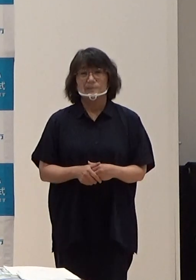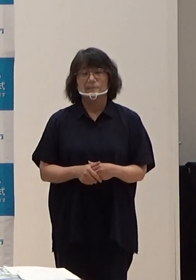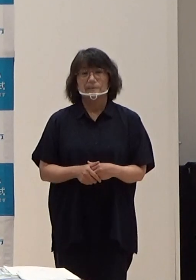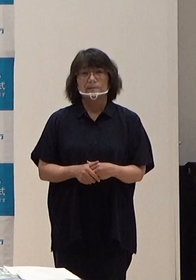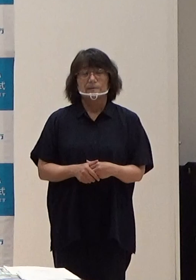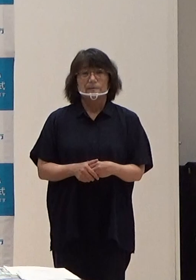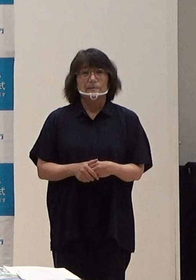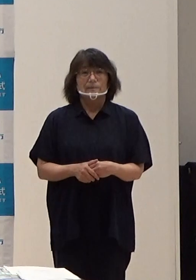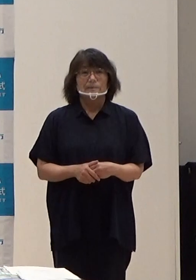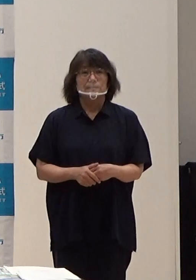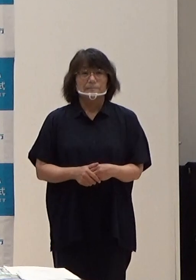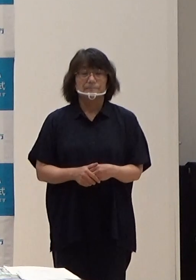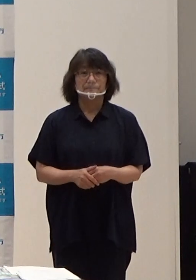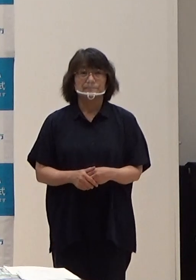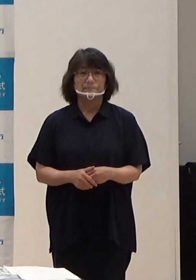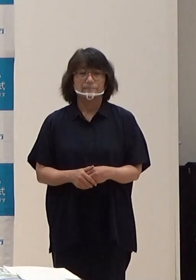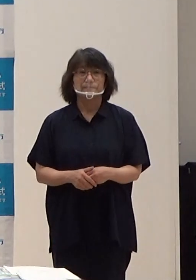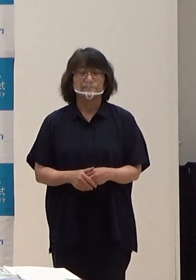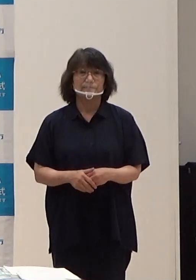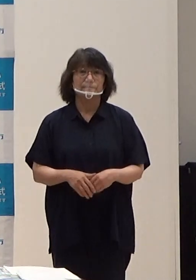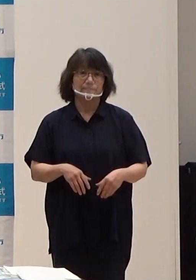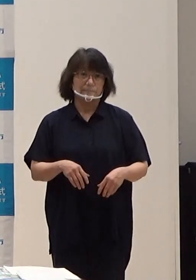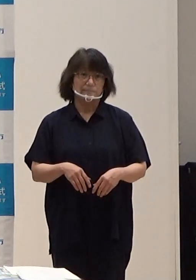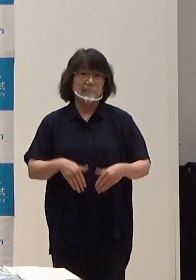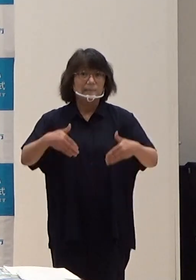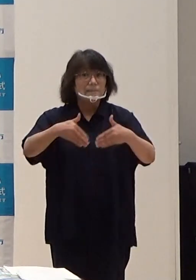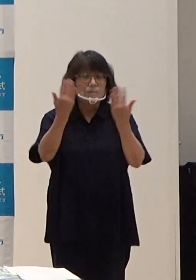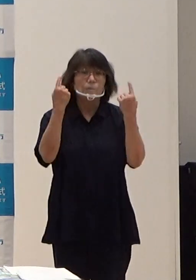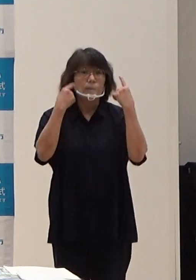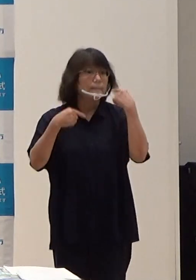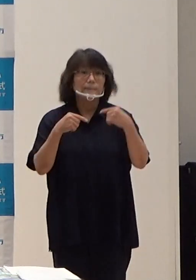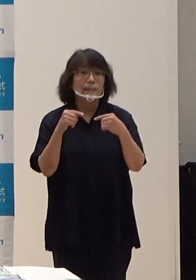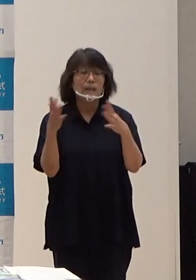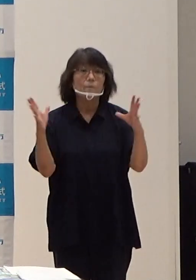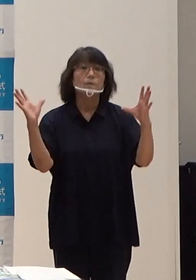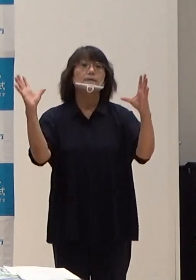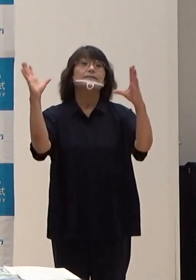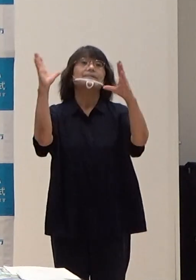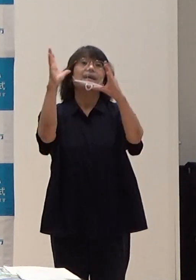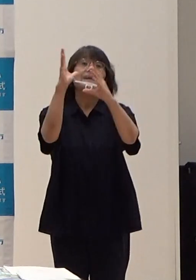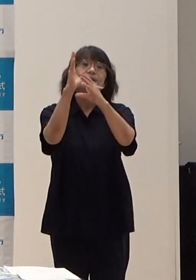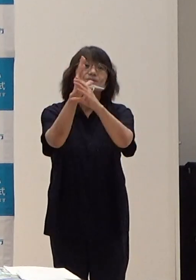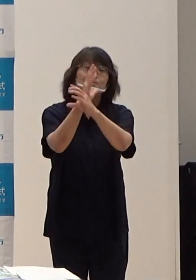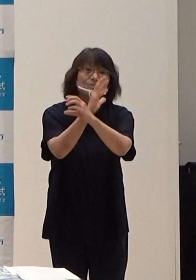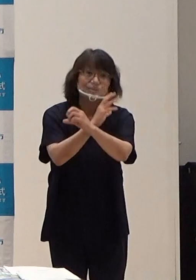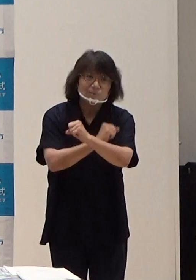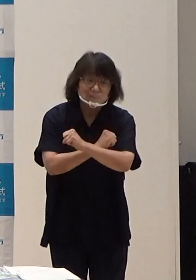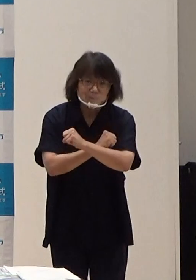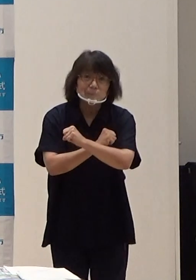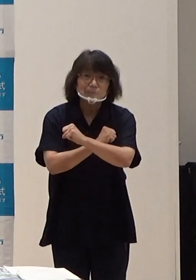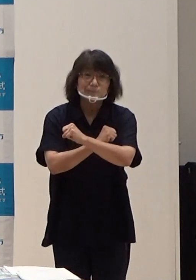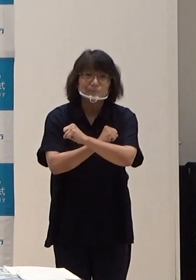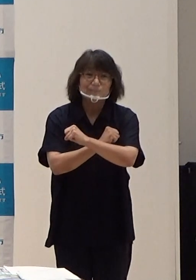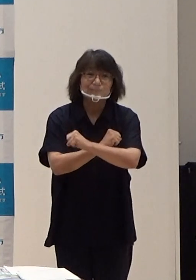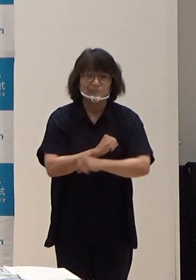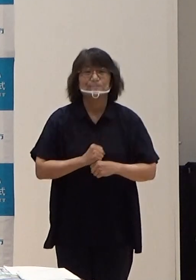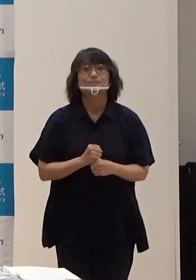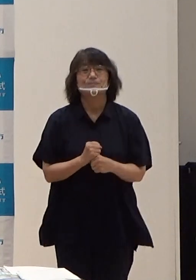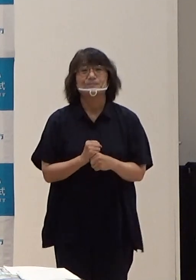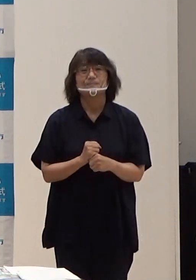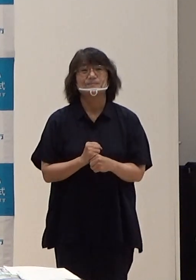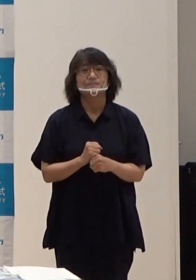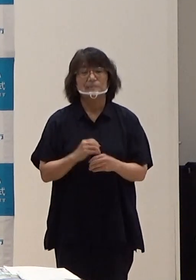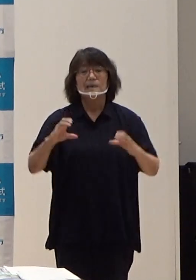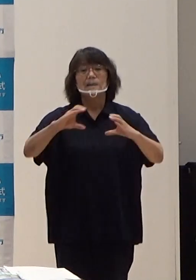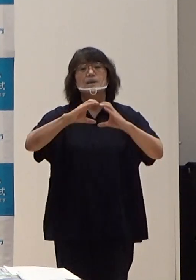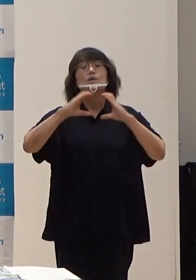をさらに、ベビーも含めた、全世代の事故と怪我のないコミュニ